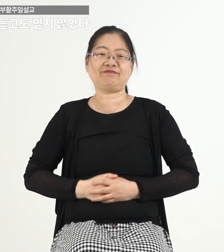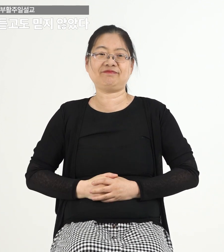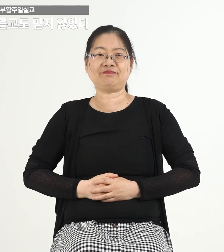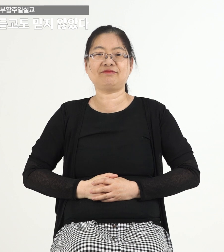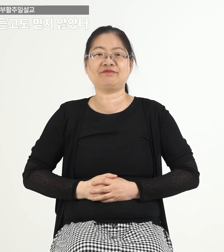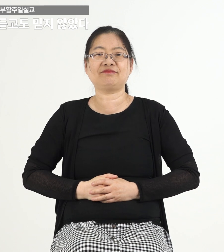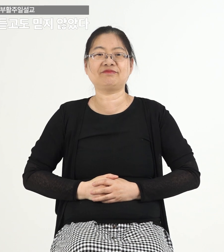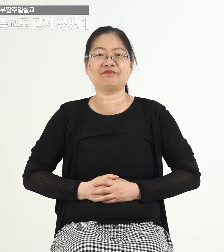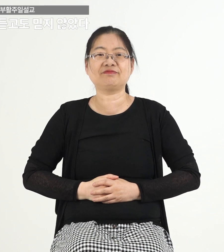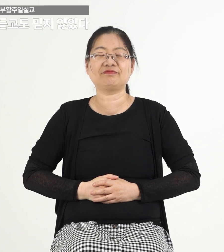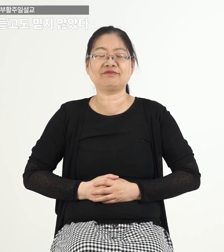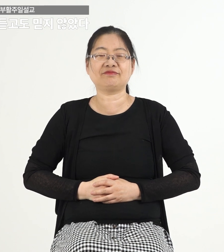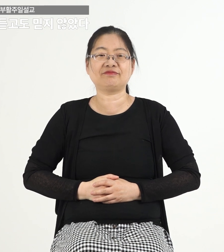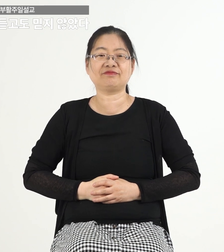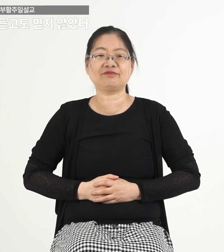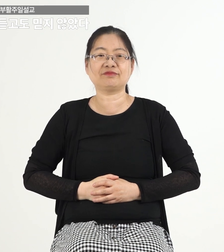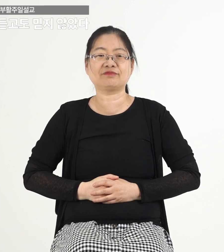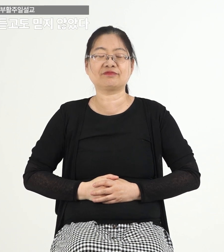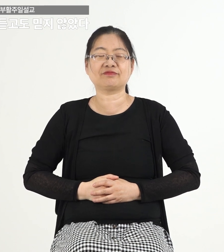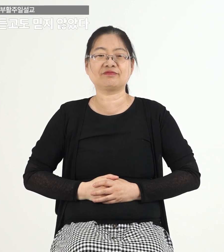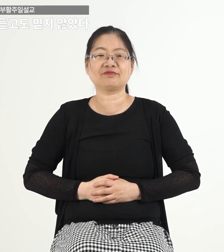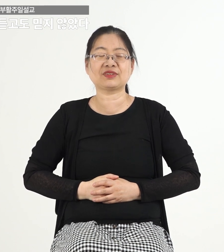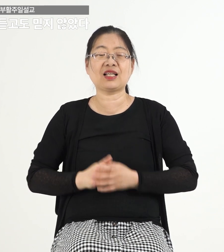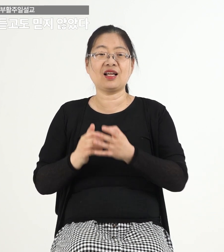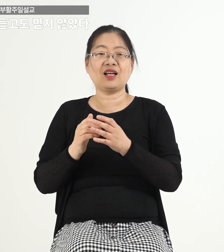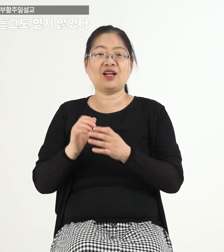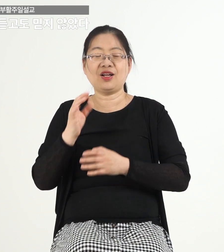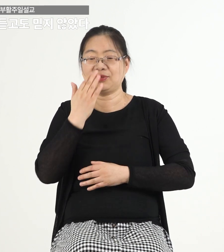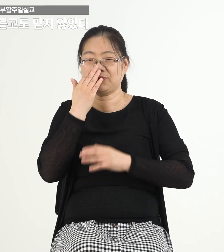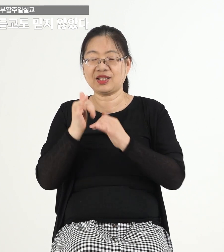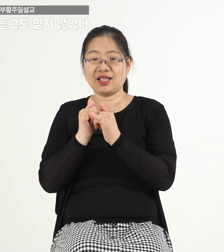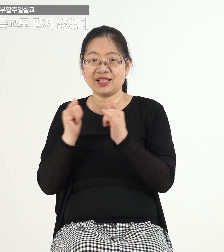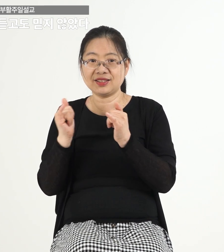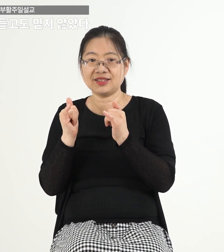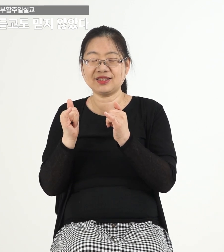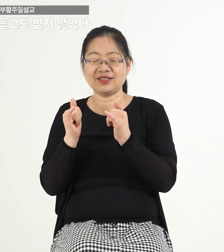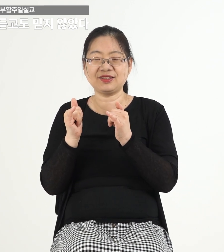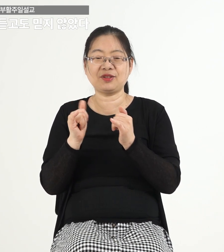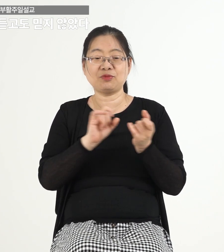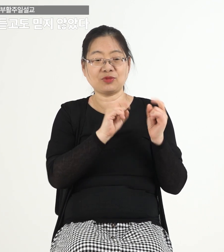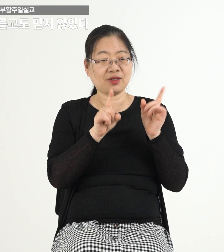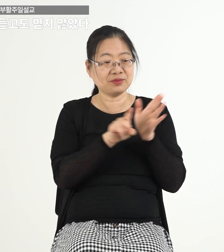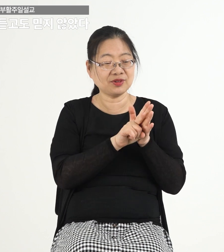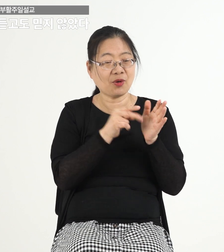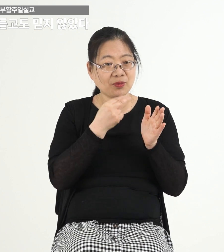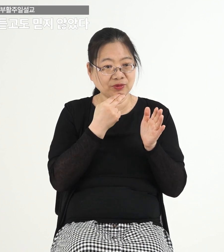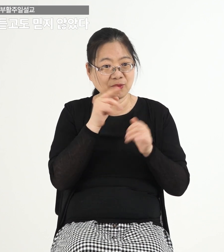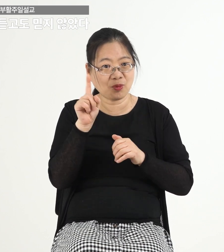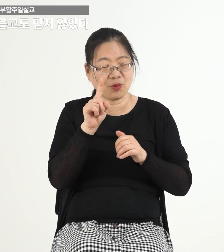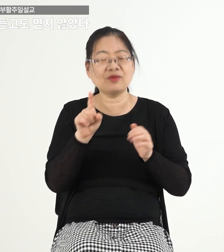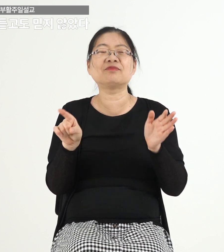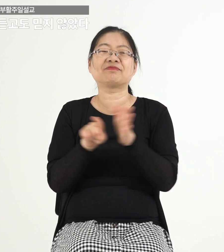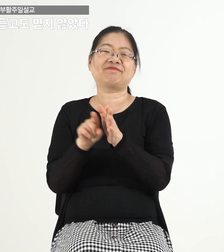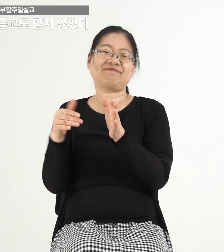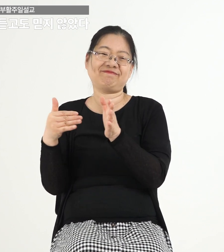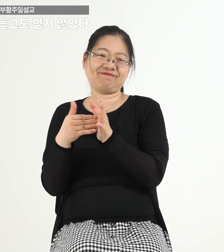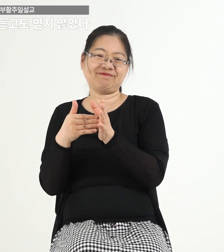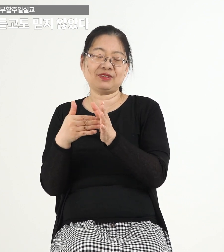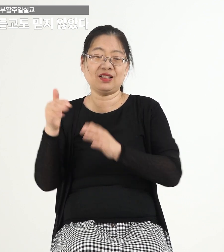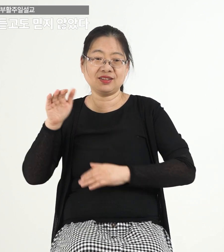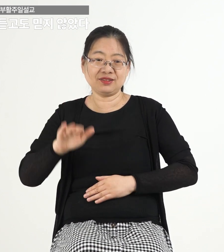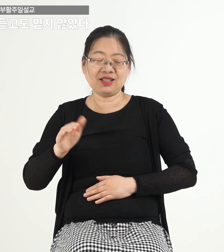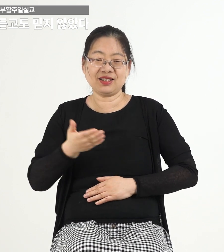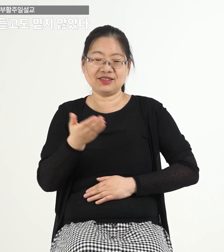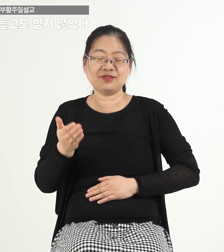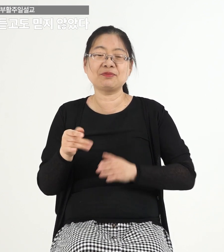내가 아나이다. 그러니까 유대인들이 부활을 믿었습니까? 안 믿었습니까? 믿었어요. 그런데